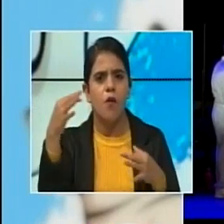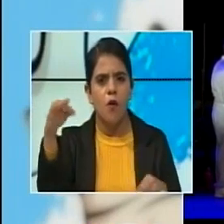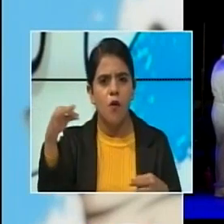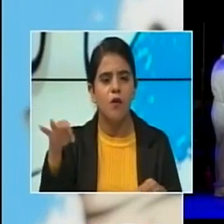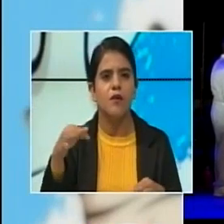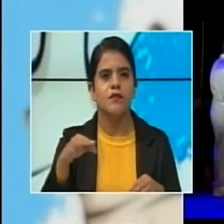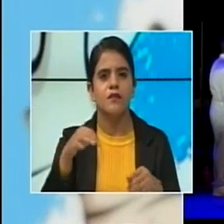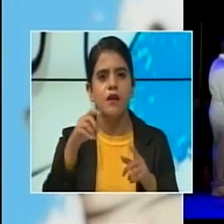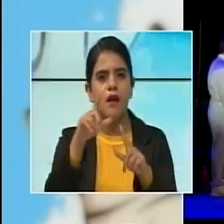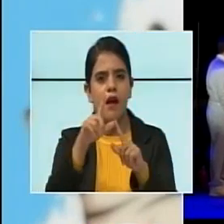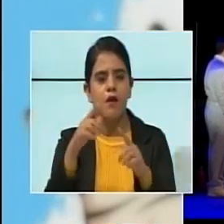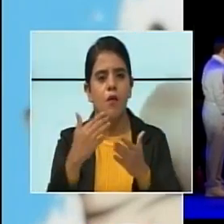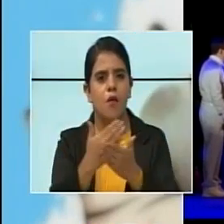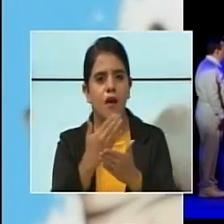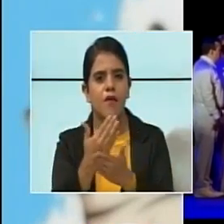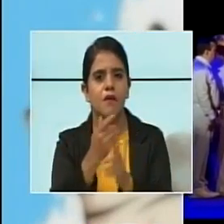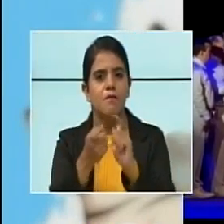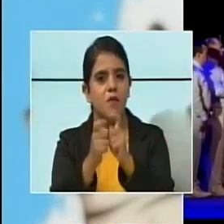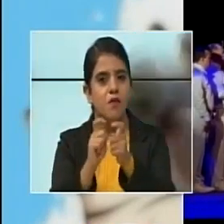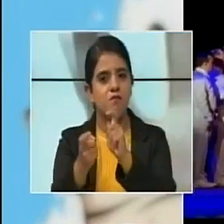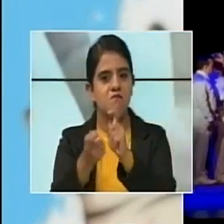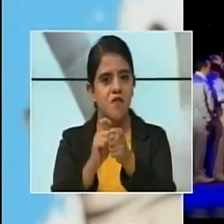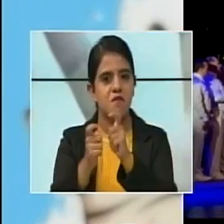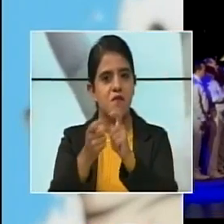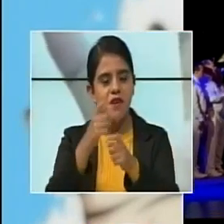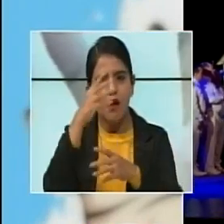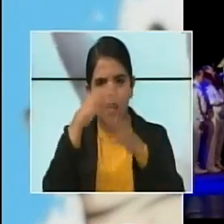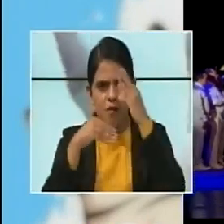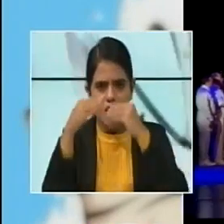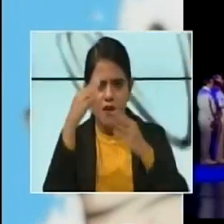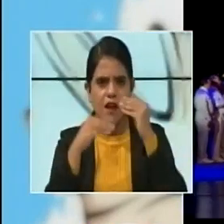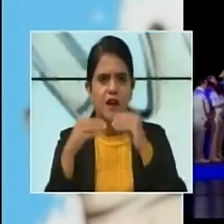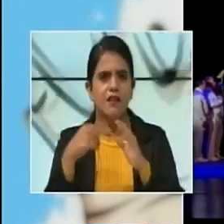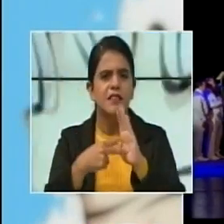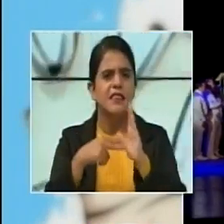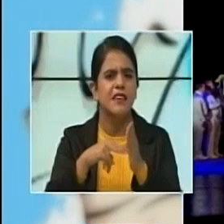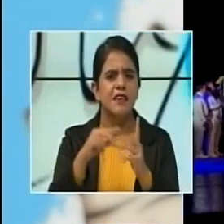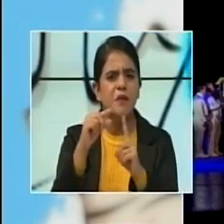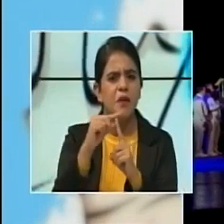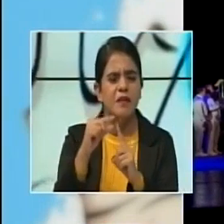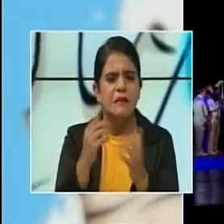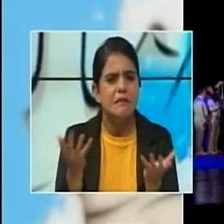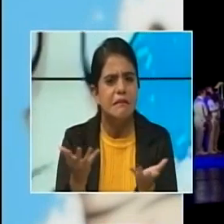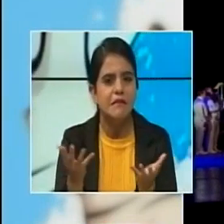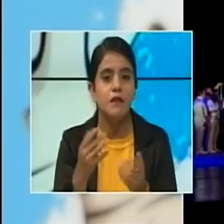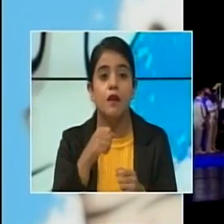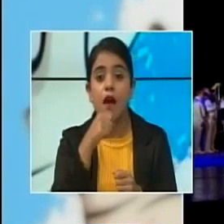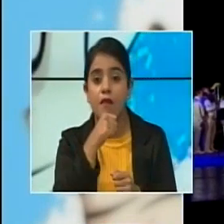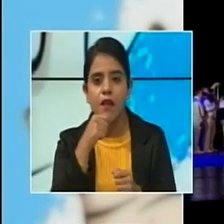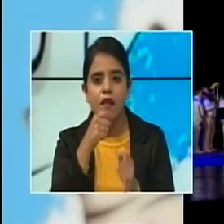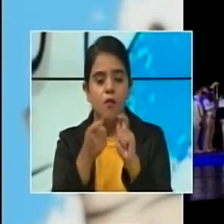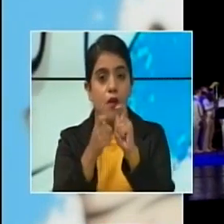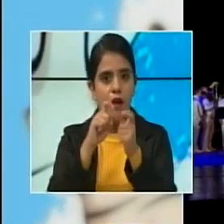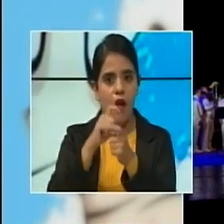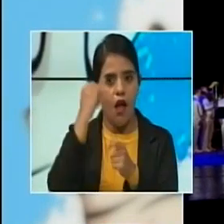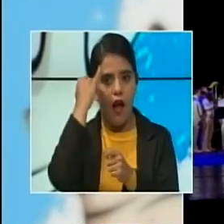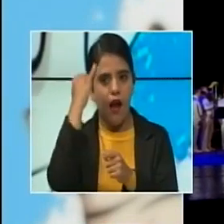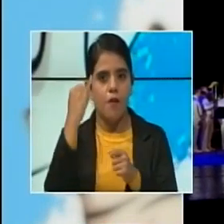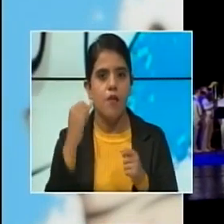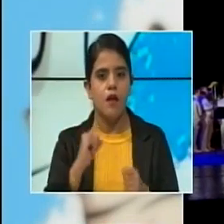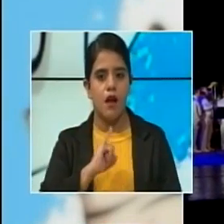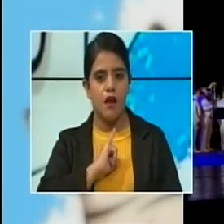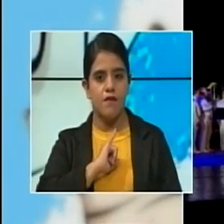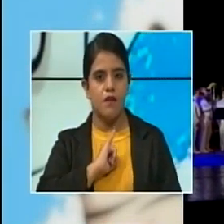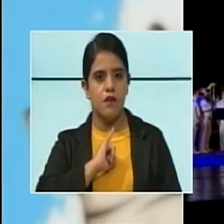Podemos aprender, si tenemos alguna duda en algún tema, podemos cambiar, nosotros mismos podemos instruirnos ¿Para qué?